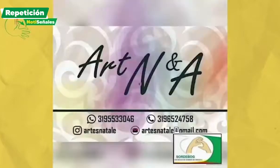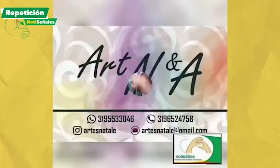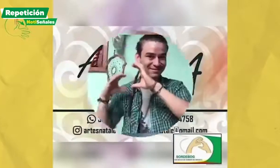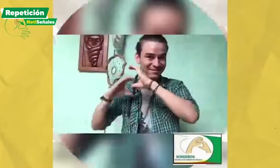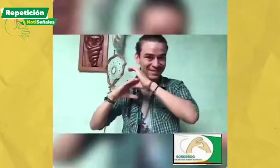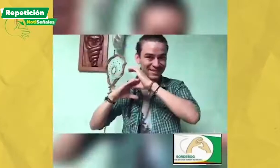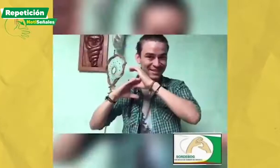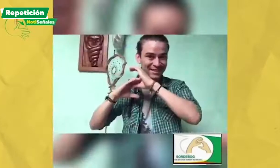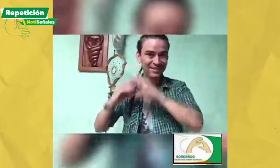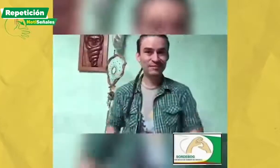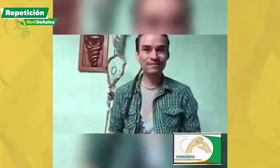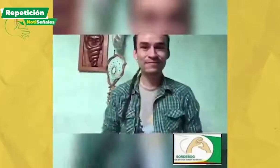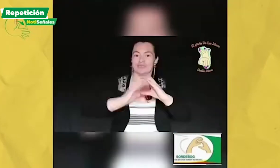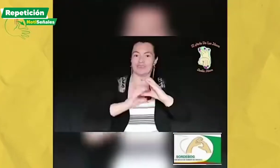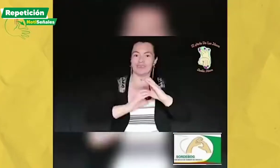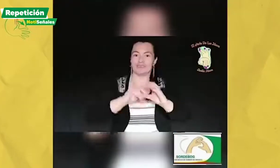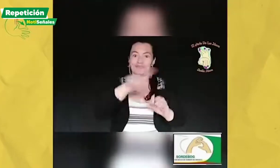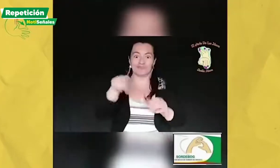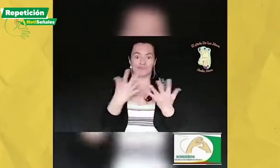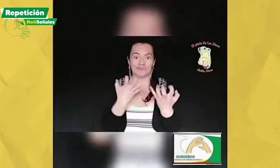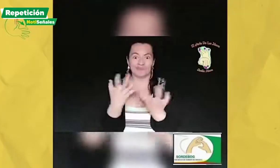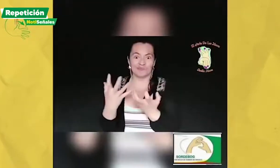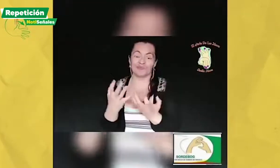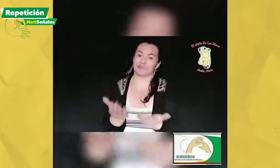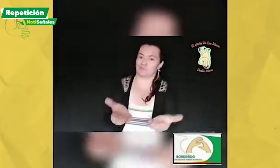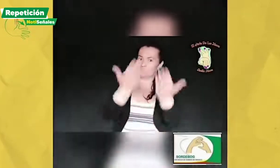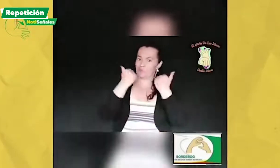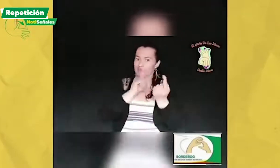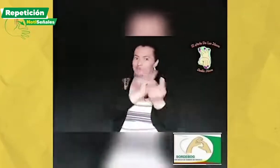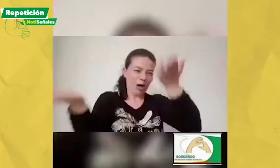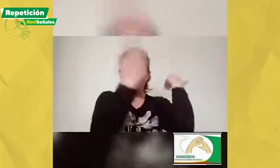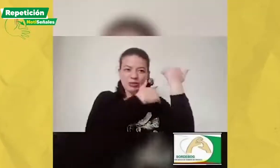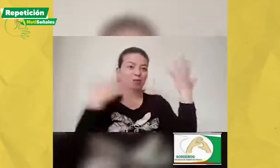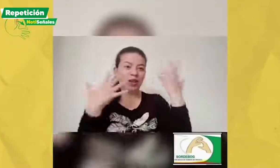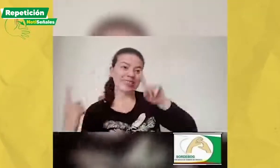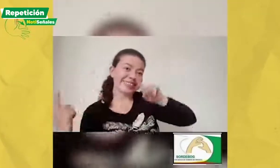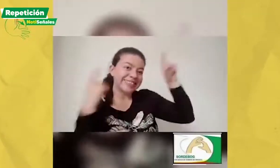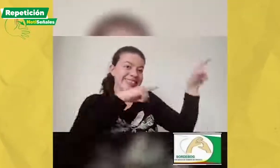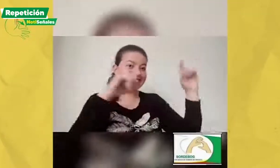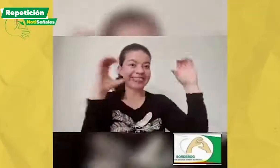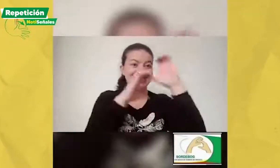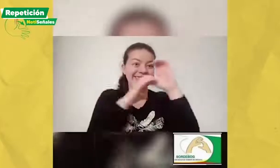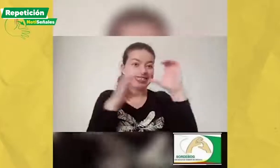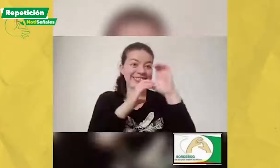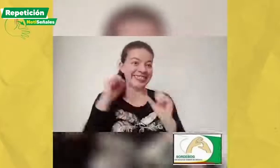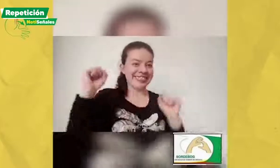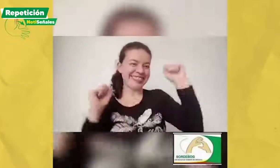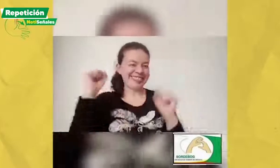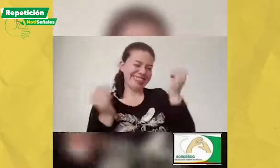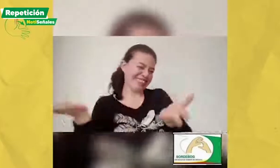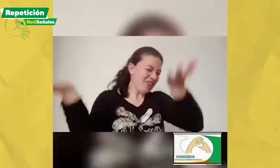Asociación De Sordos De Bogotá Sordevoc Encontrémonos Allí Vamos A Sordevoc Vamos